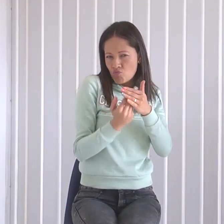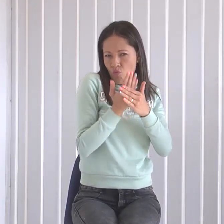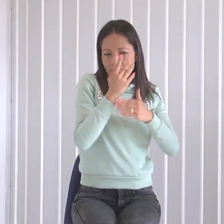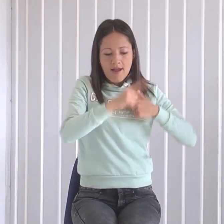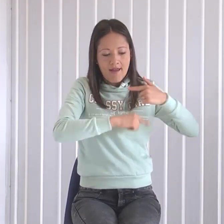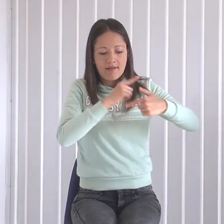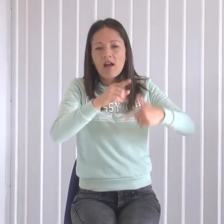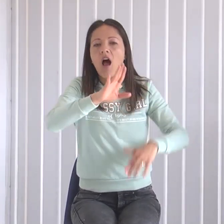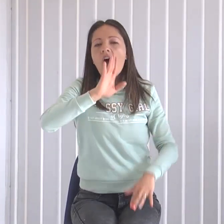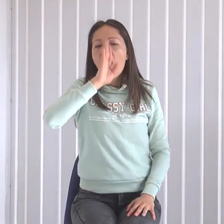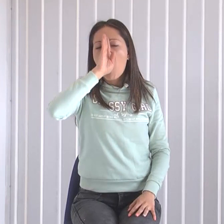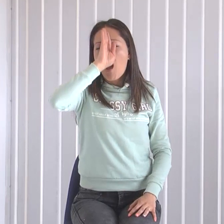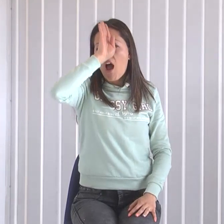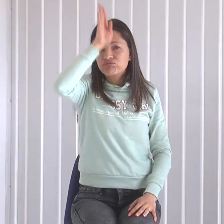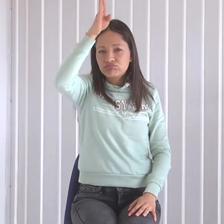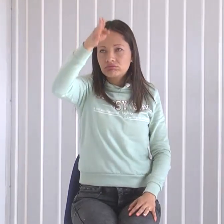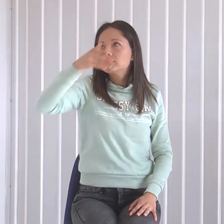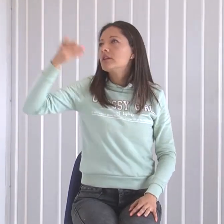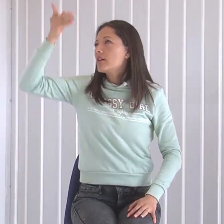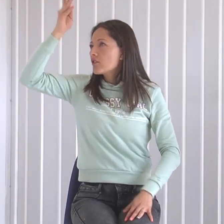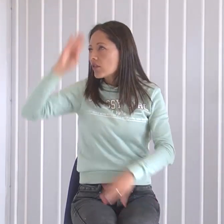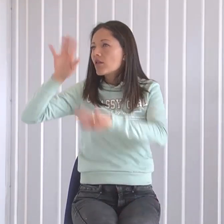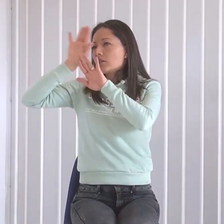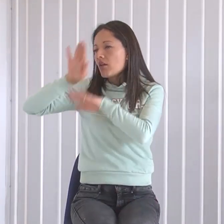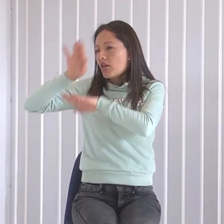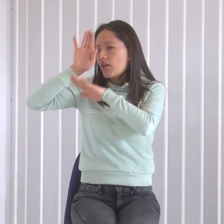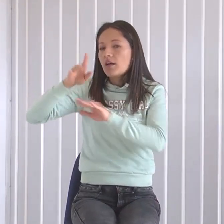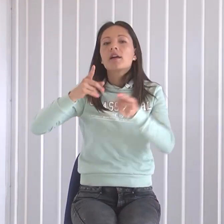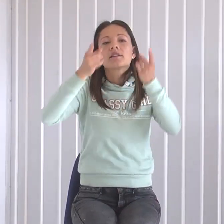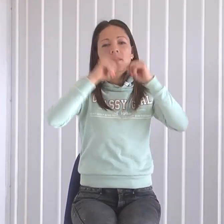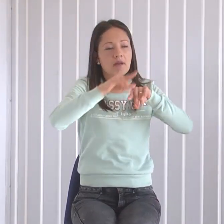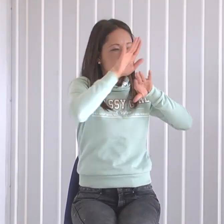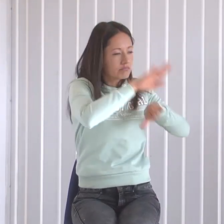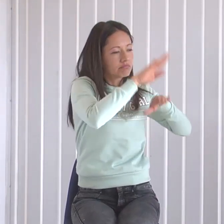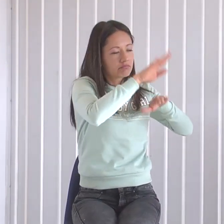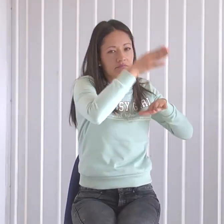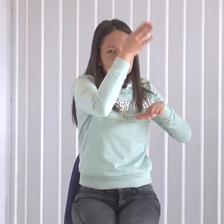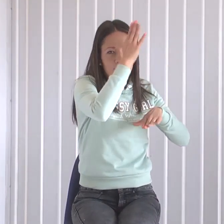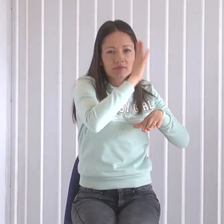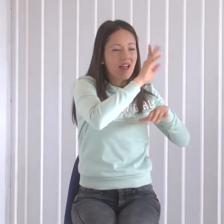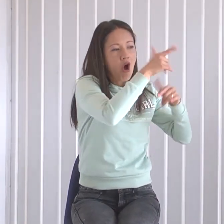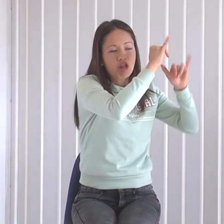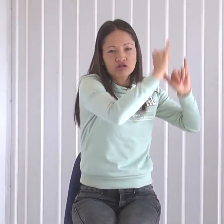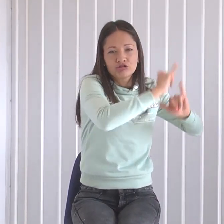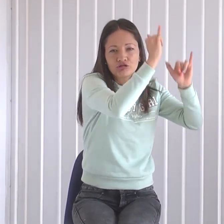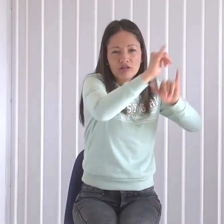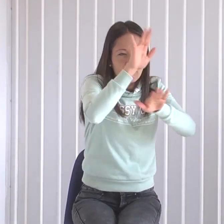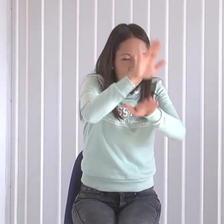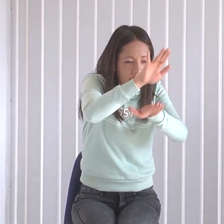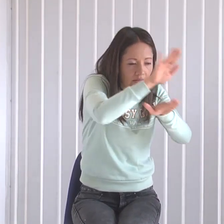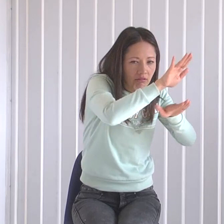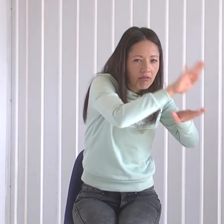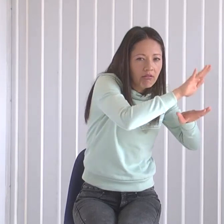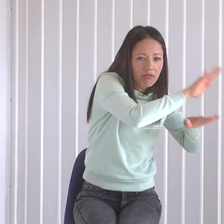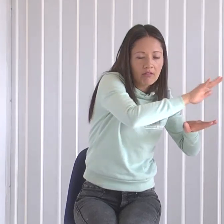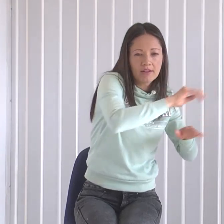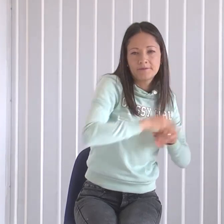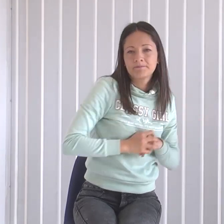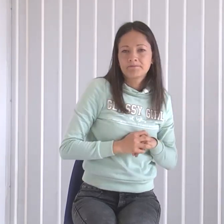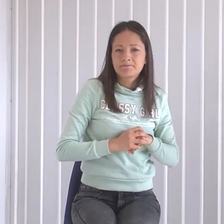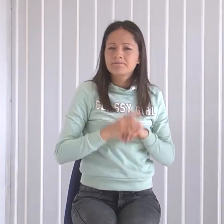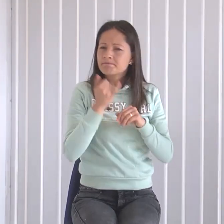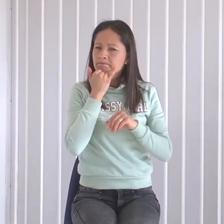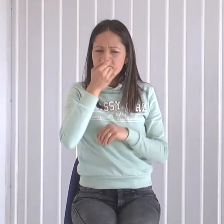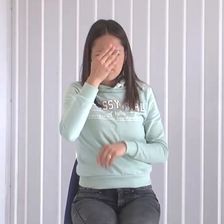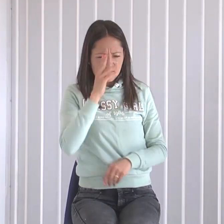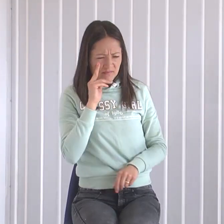se acostumbró a adorar a Dios, al Dios de Israel, y a adorar a los dioses de los otros pueblos. Entonces Dios